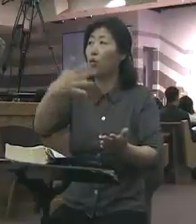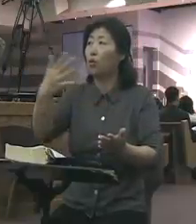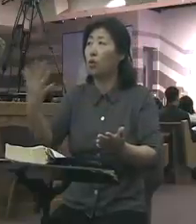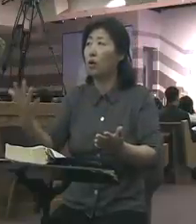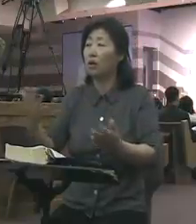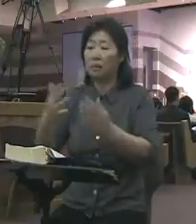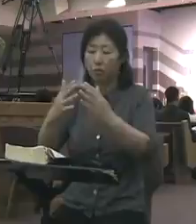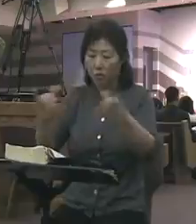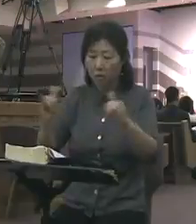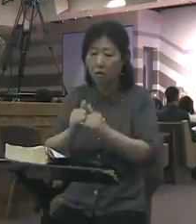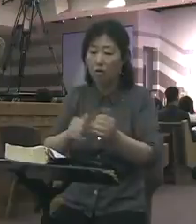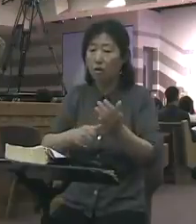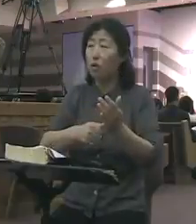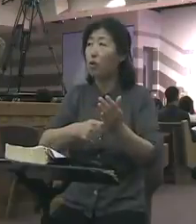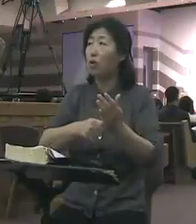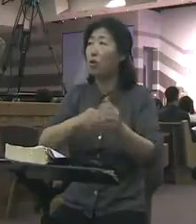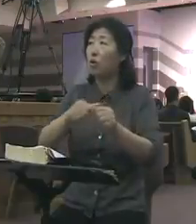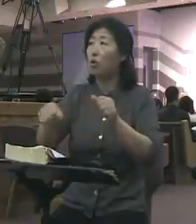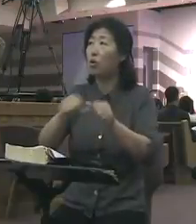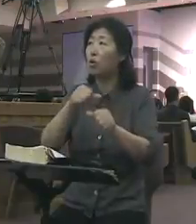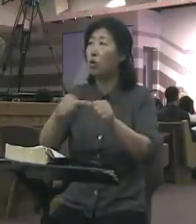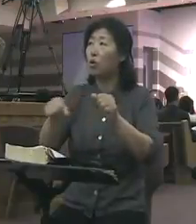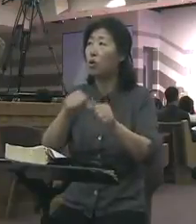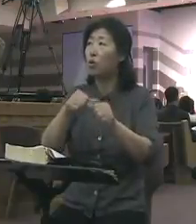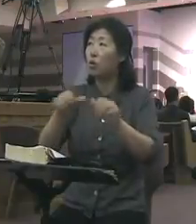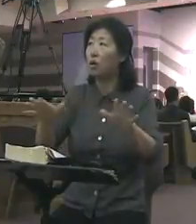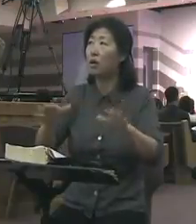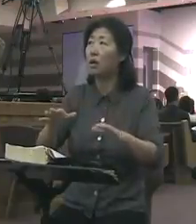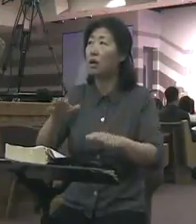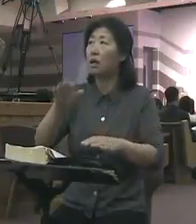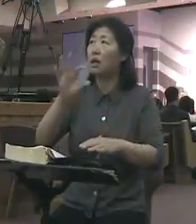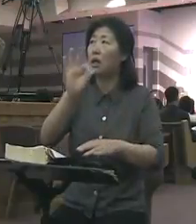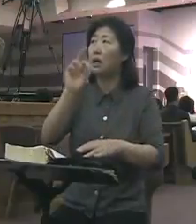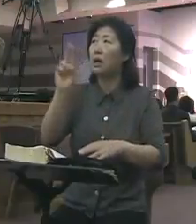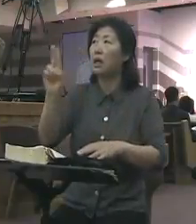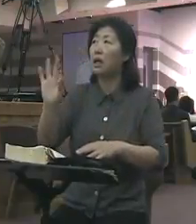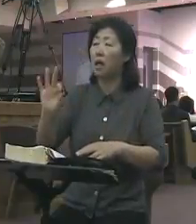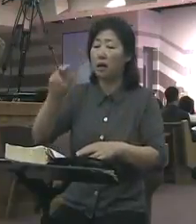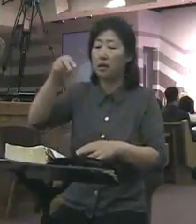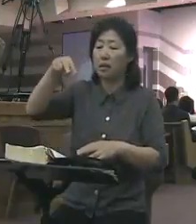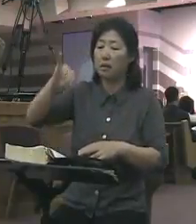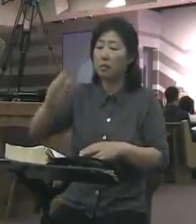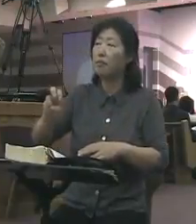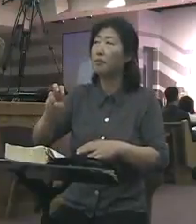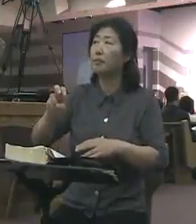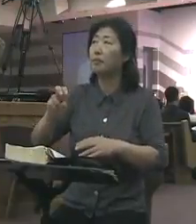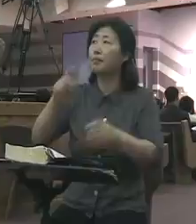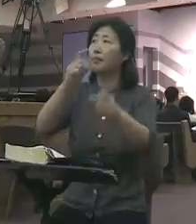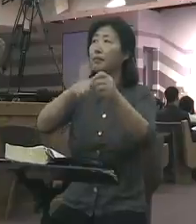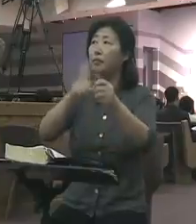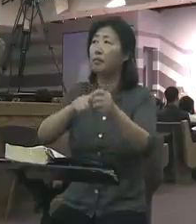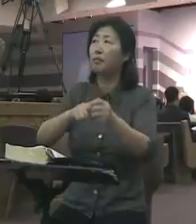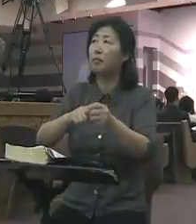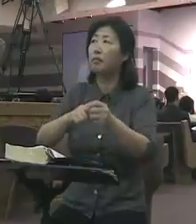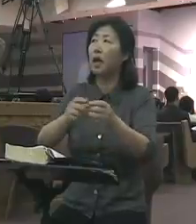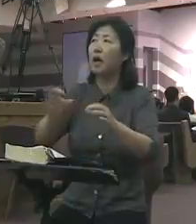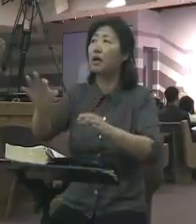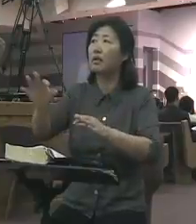또한 굉장히 그 양심적으로 그 사업하시는 분으로 알려졌기 때문에, 그리고 같이 믿음 생활하니까 정말